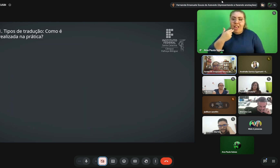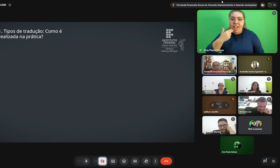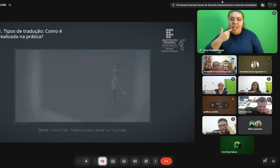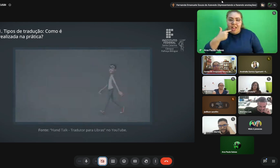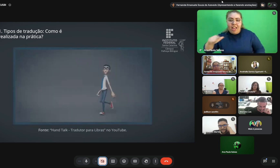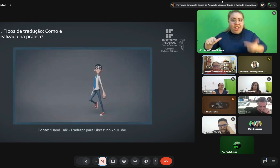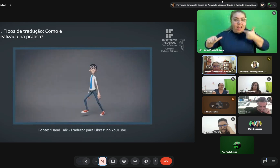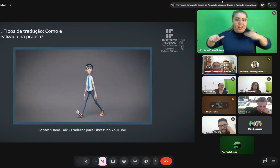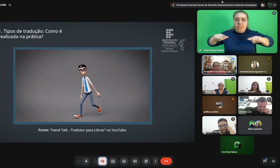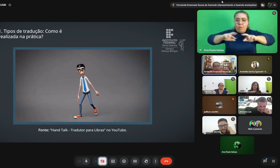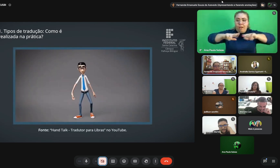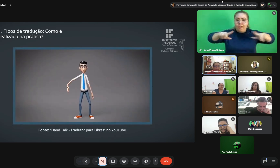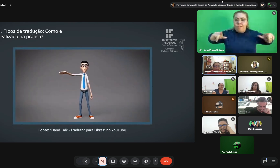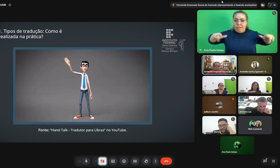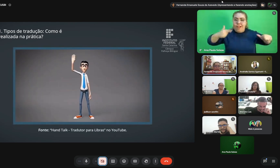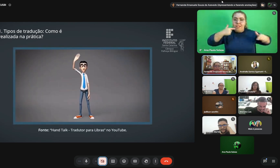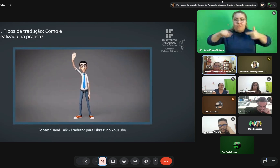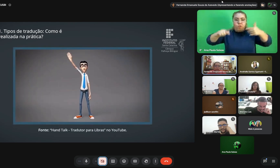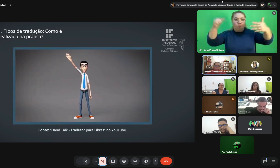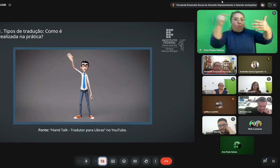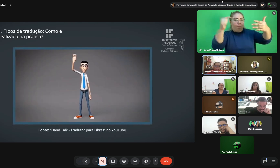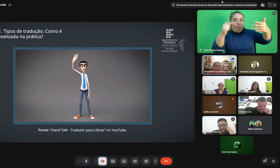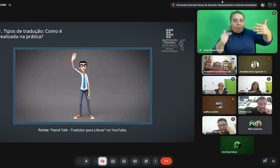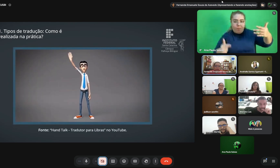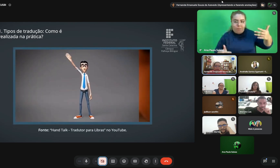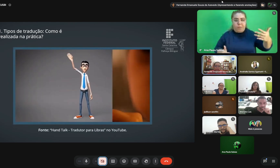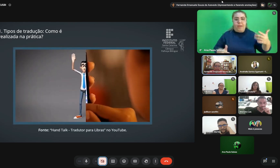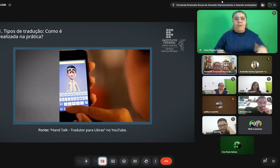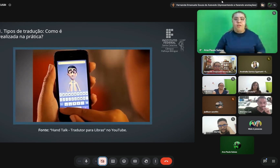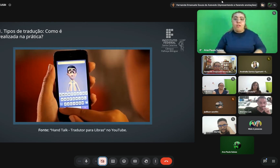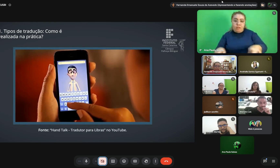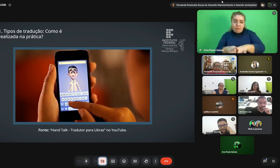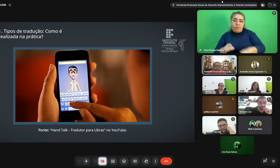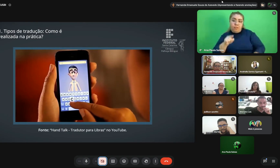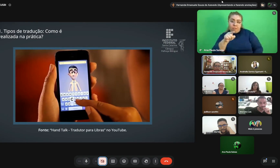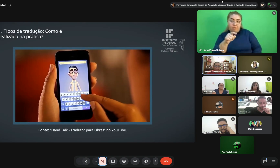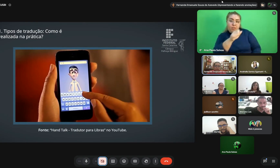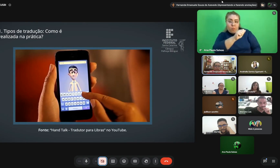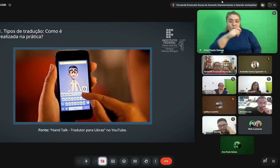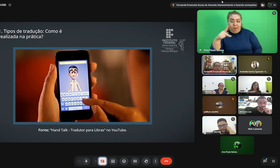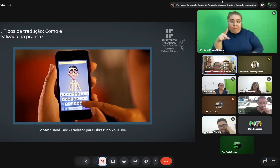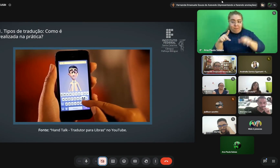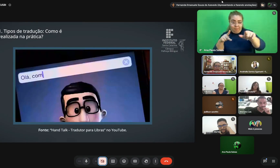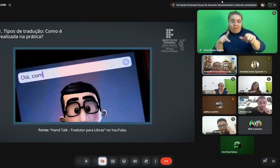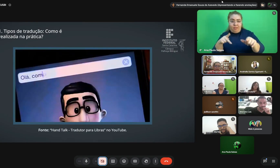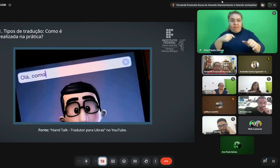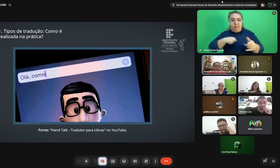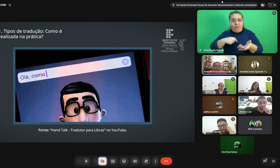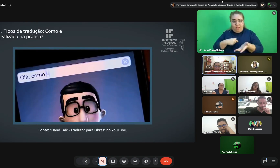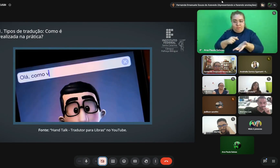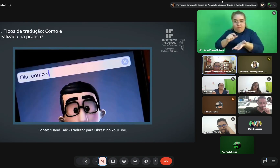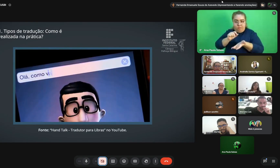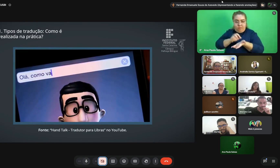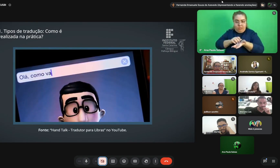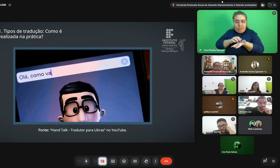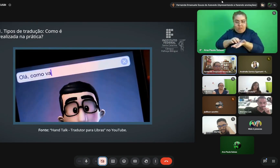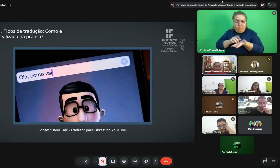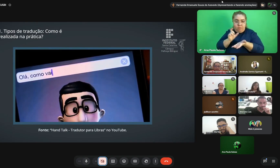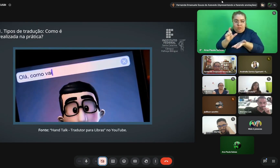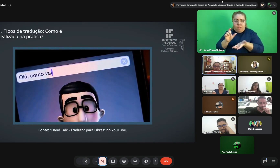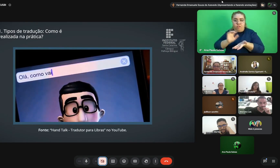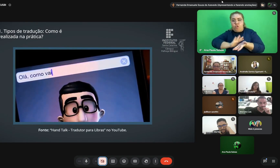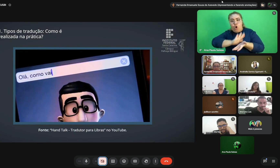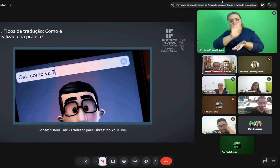É um processo automático, tá? Mecânico. O HandTalk também. Eu escrevo lá uma palavra, ou